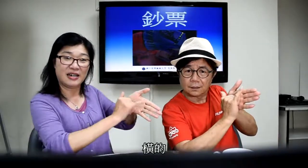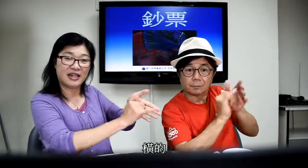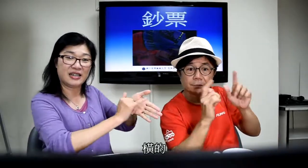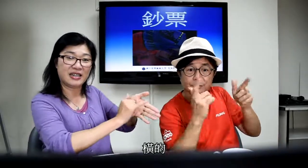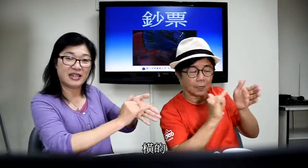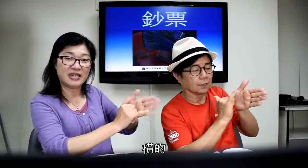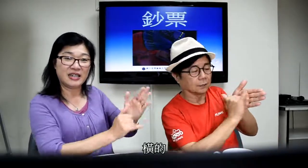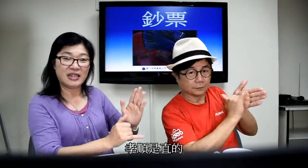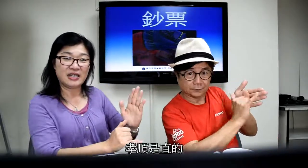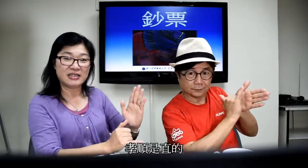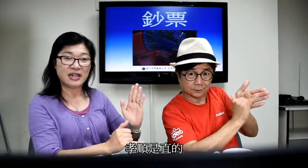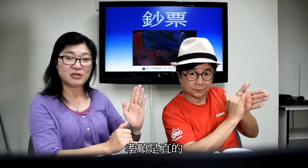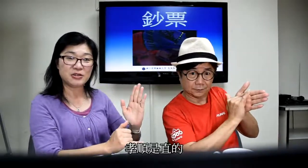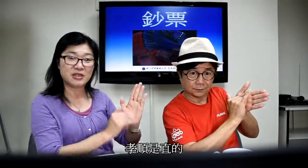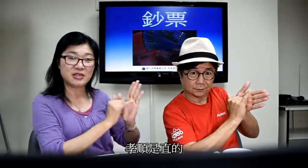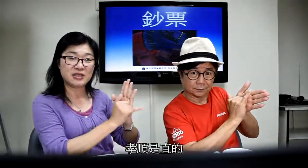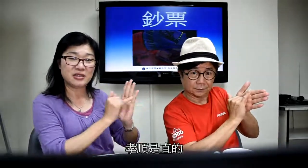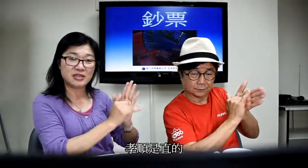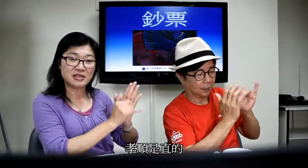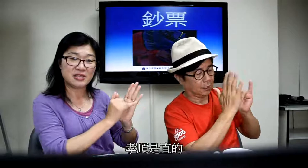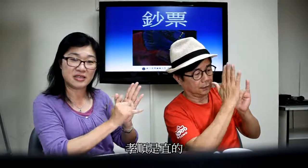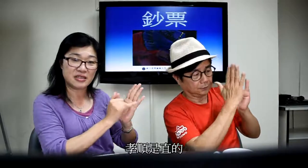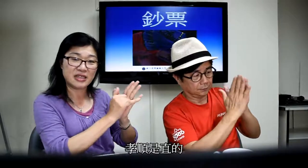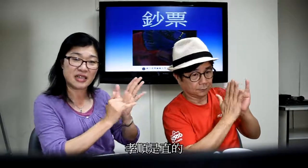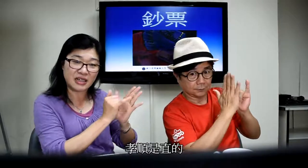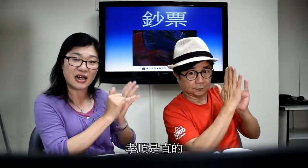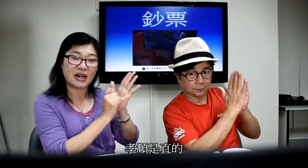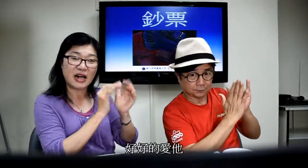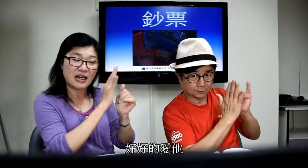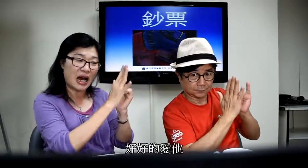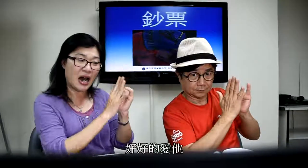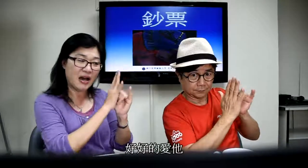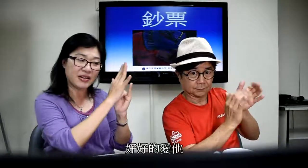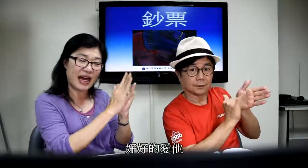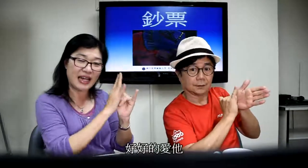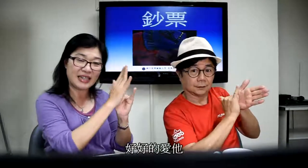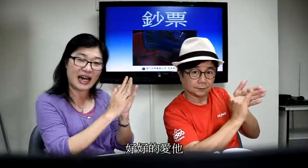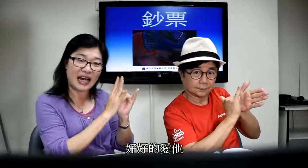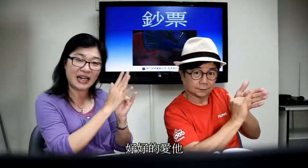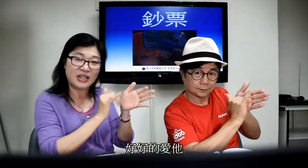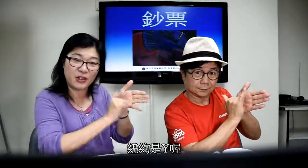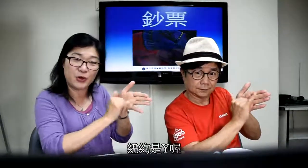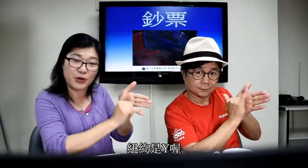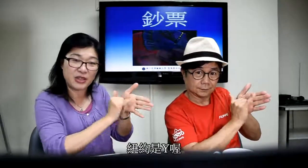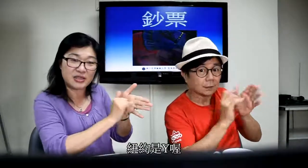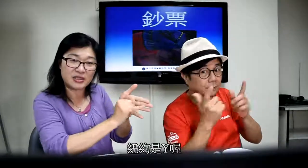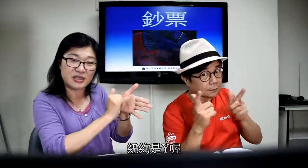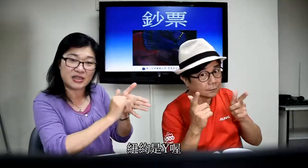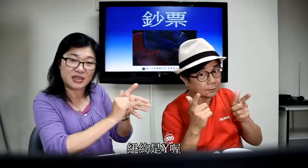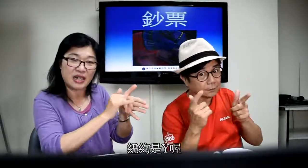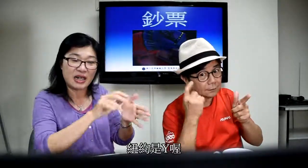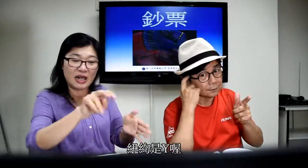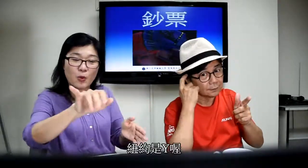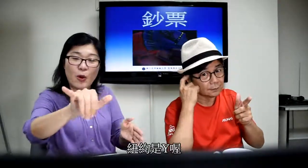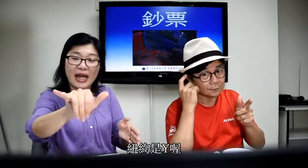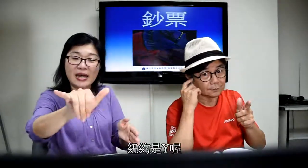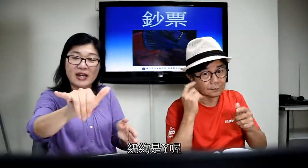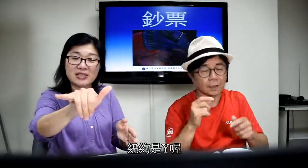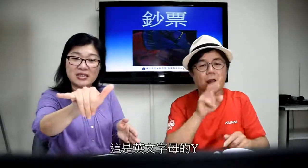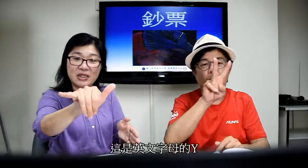的，孝顺是直的，哈，好好的爱他。纽约是 Y， 哈，这是英文字